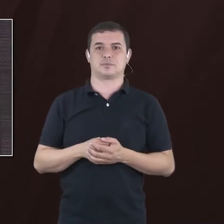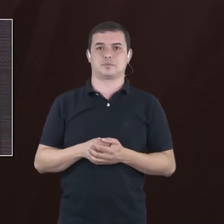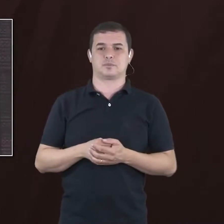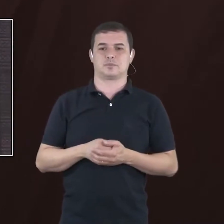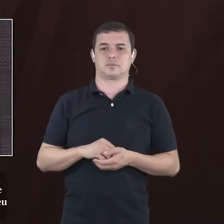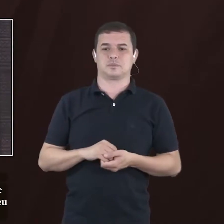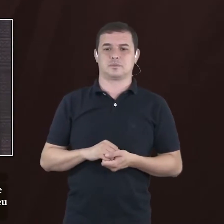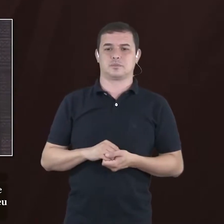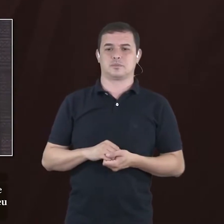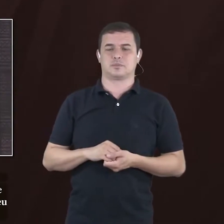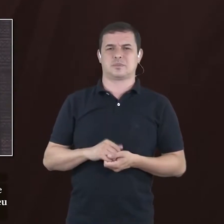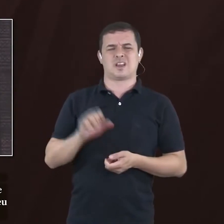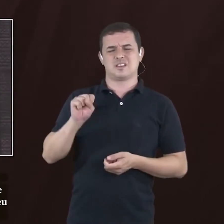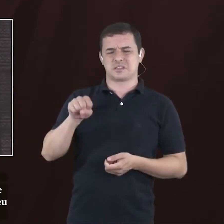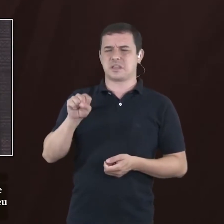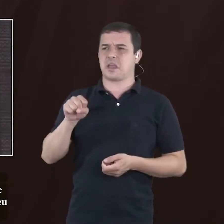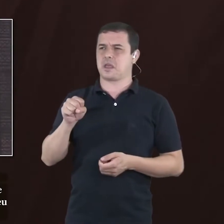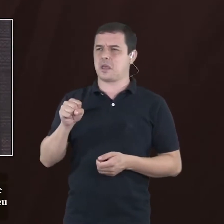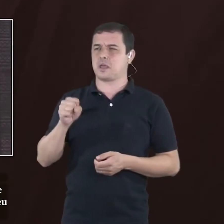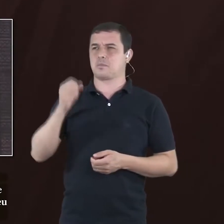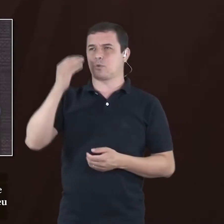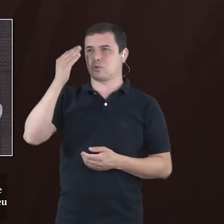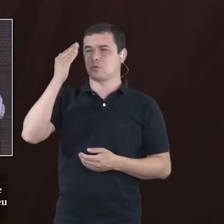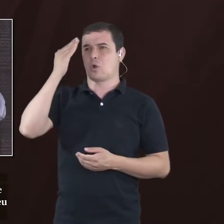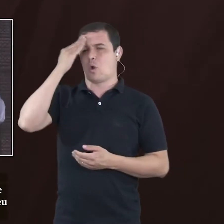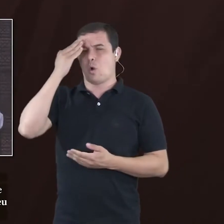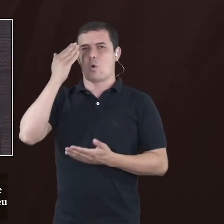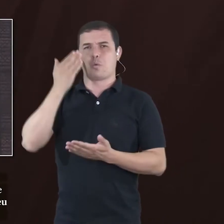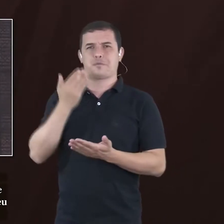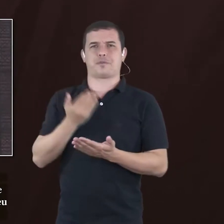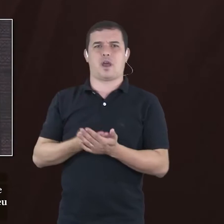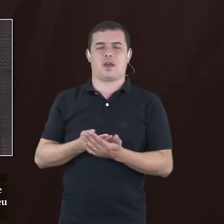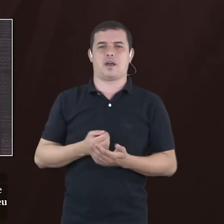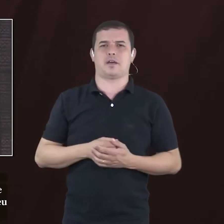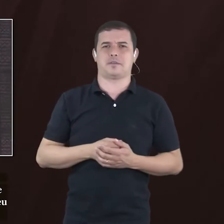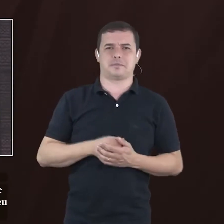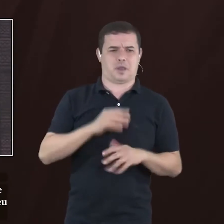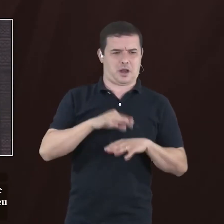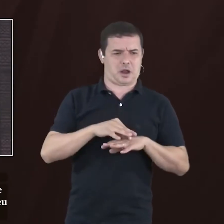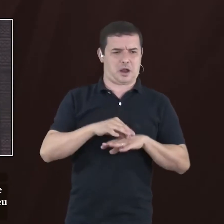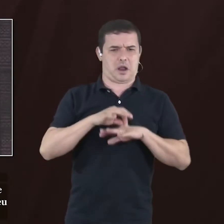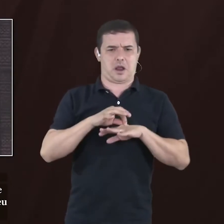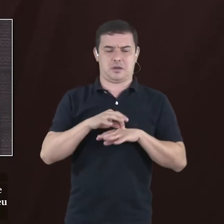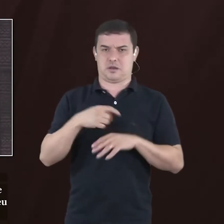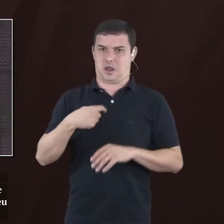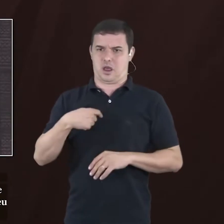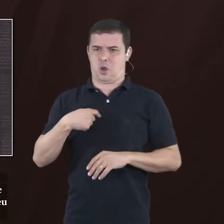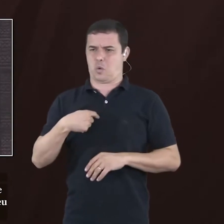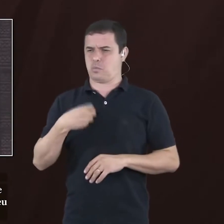poderia confiar também na carne. Se qualquer outro pensa que pode confiar na carne, eu ainda mais.